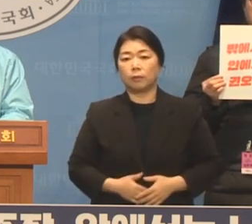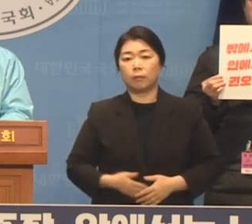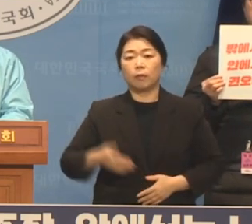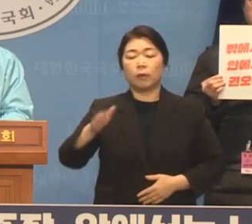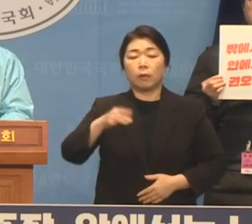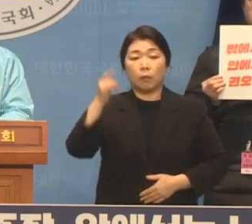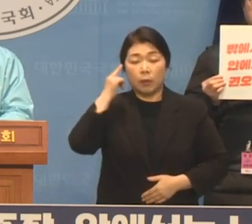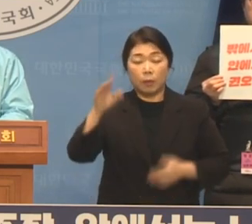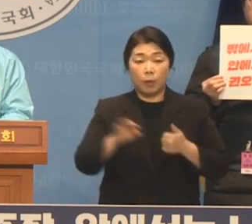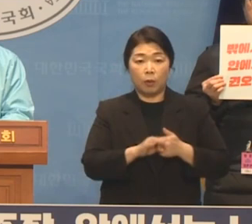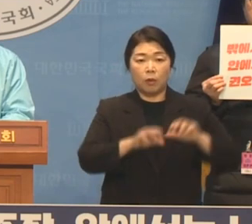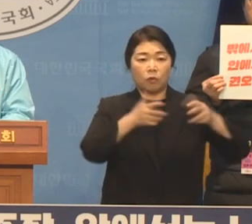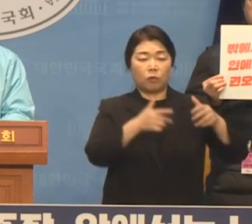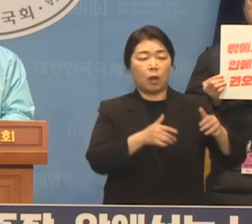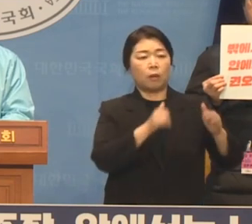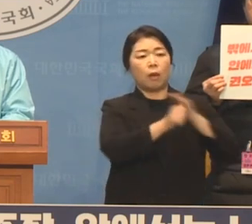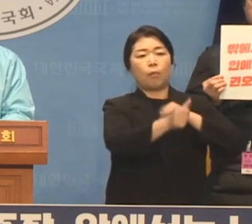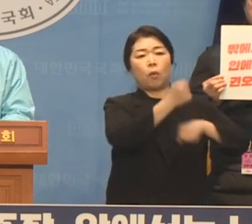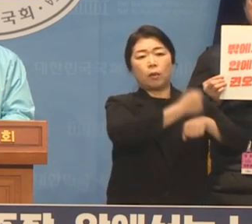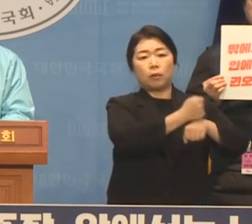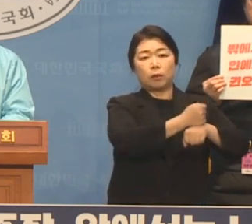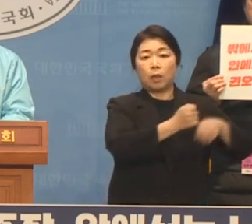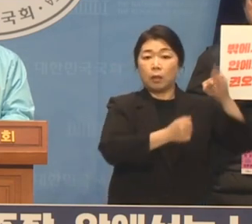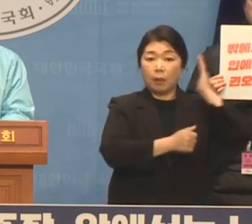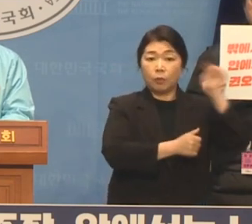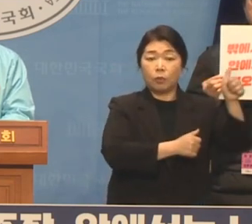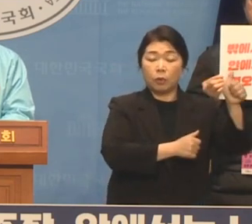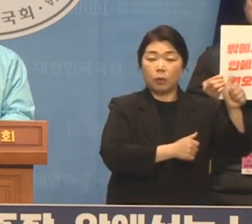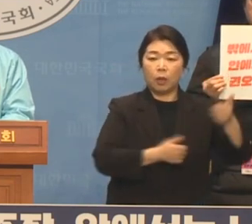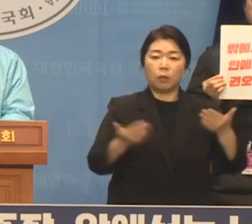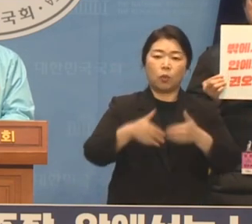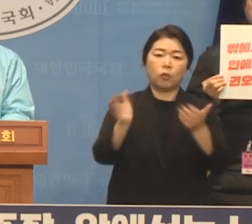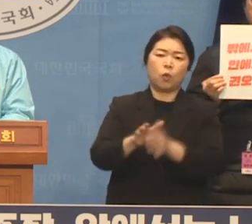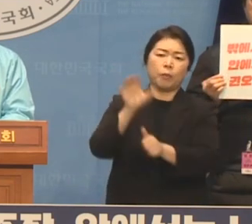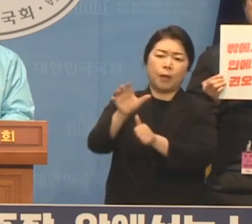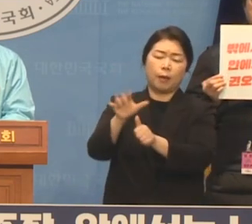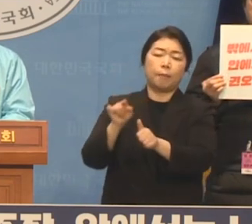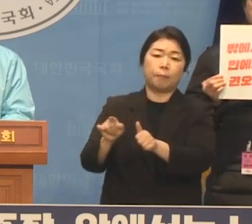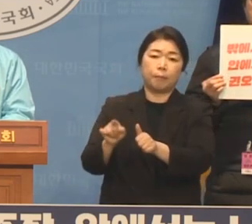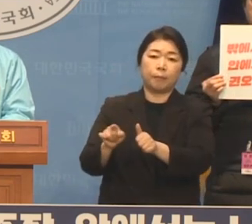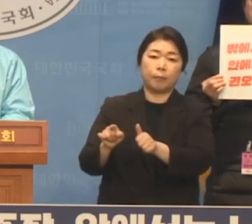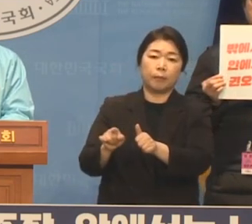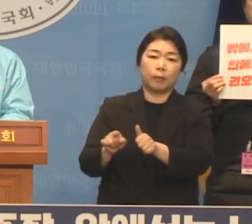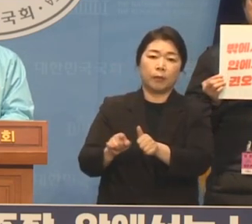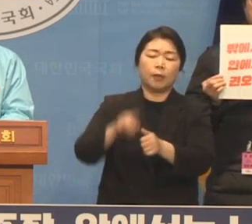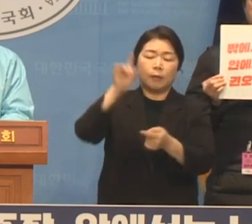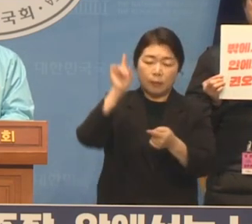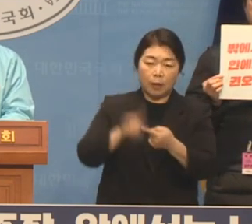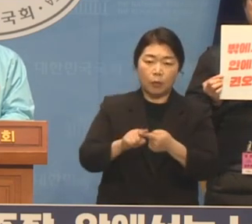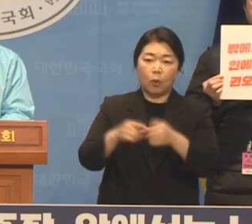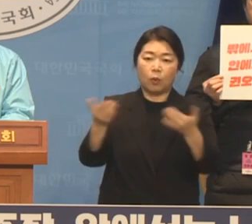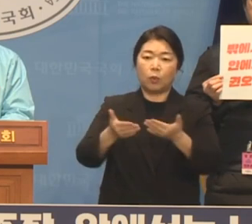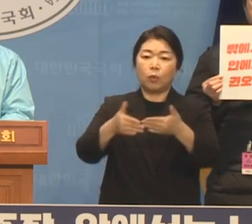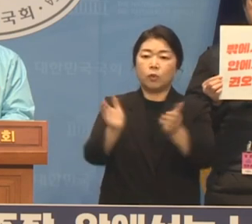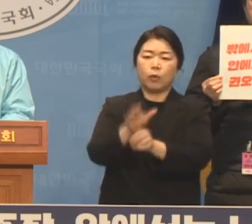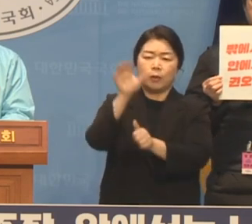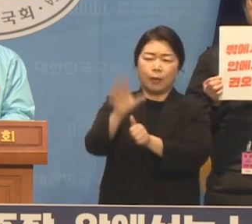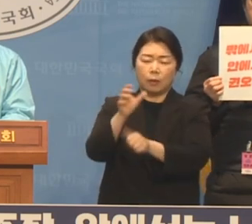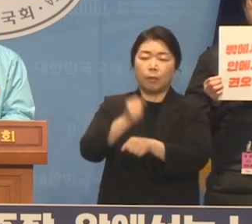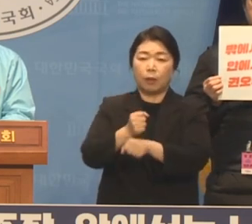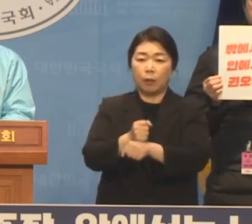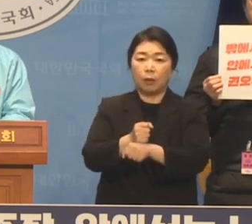그럴 것이 국가를 대표한다는 대통령이 노동조합을 이렇게까지 역대급으로